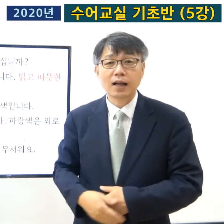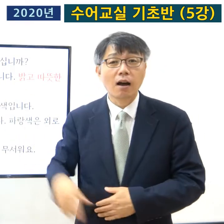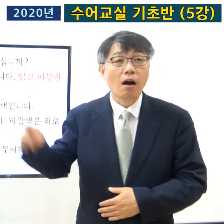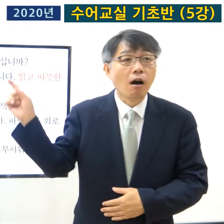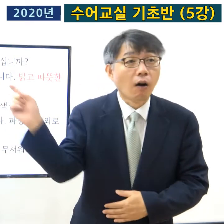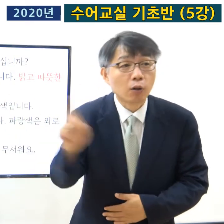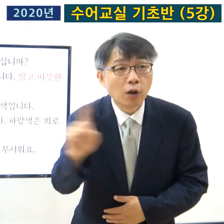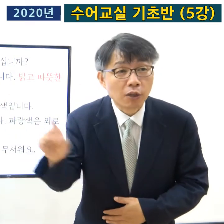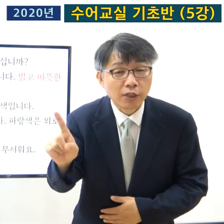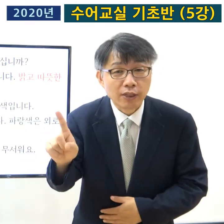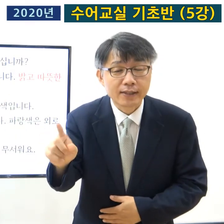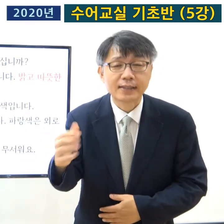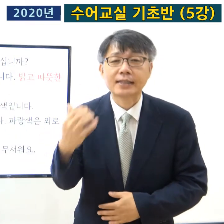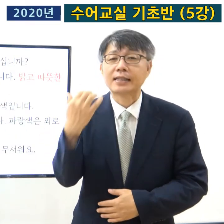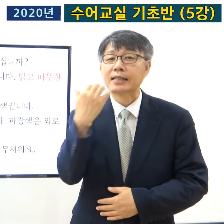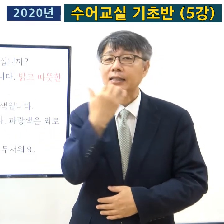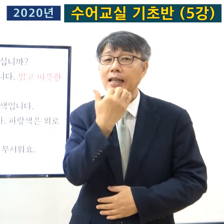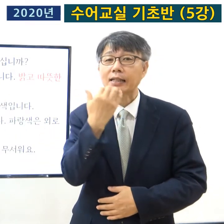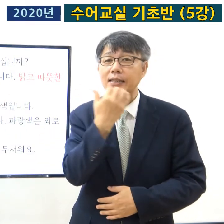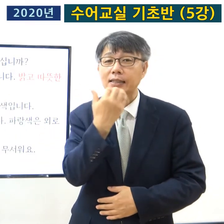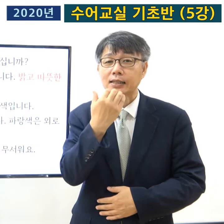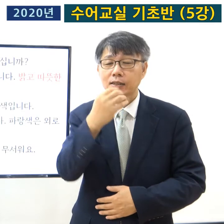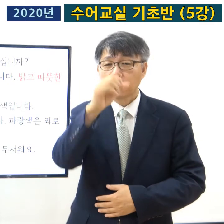똑같습니다. 어떤 색을